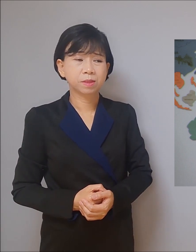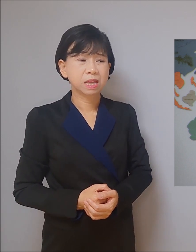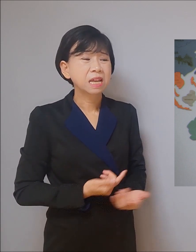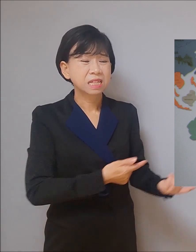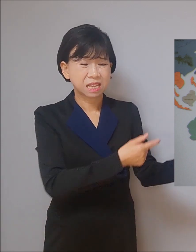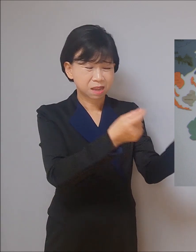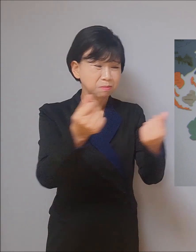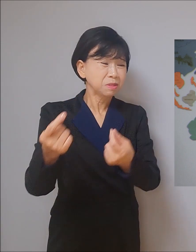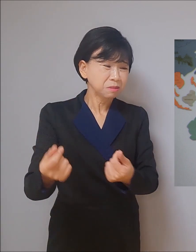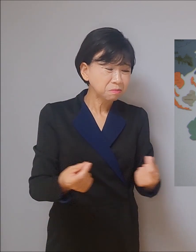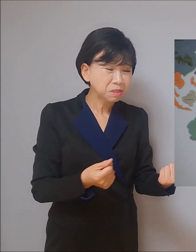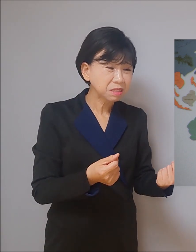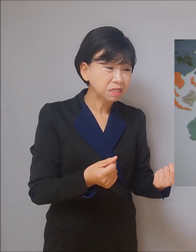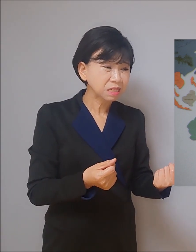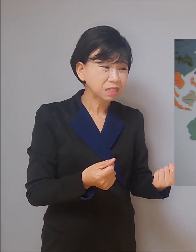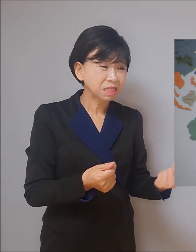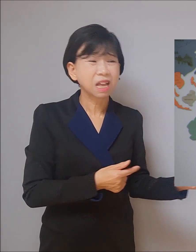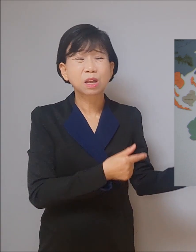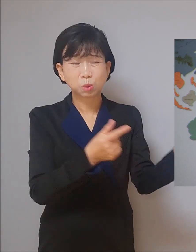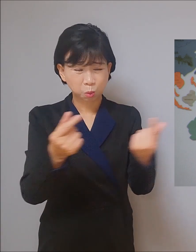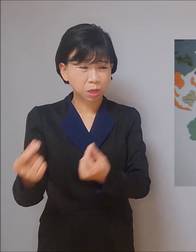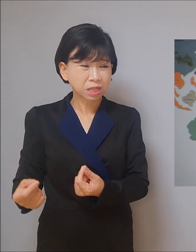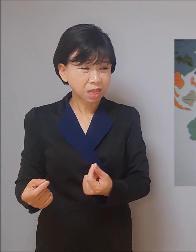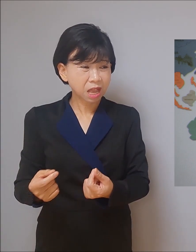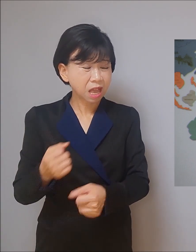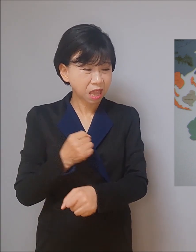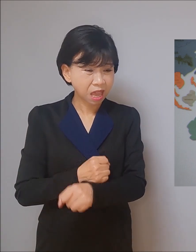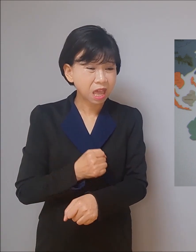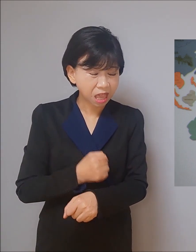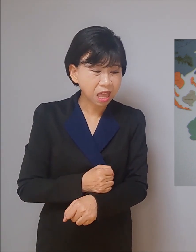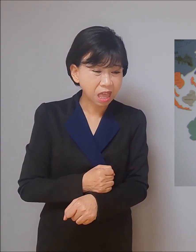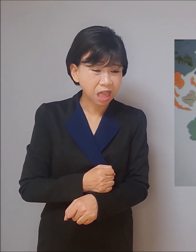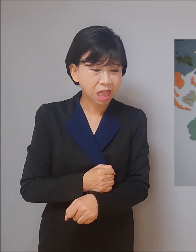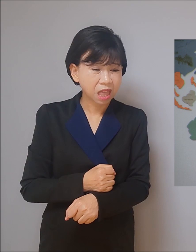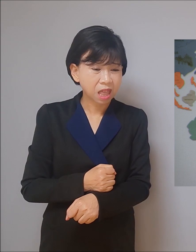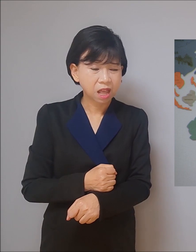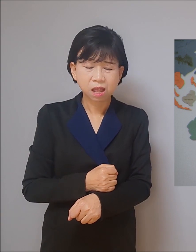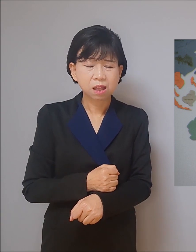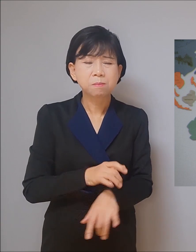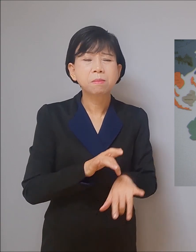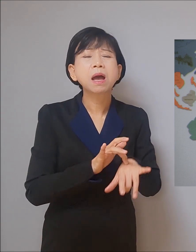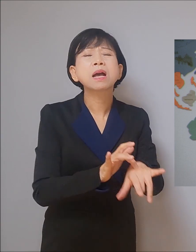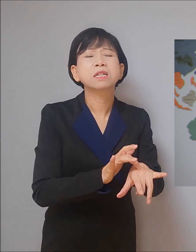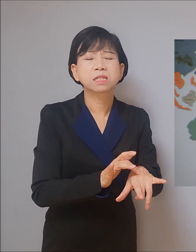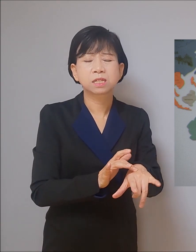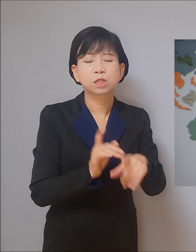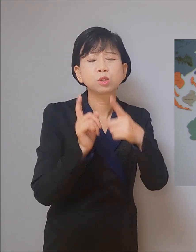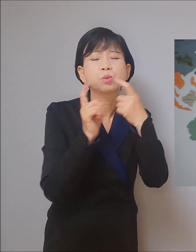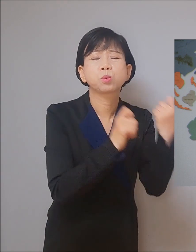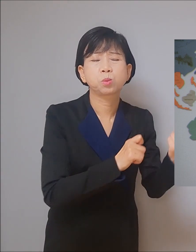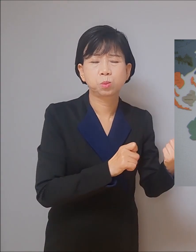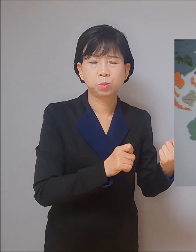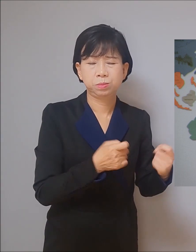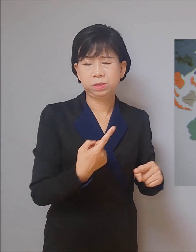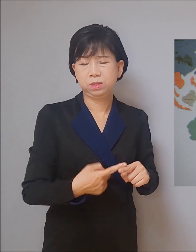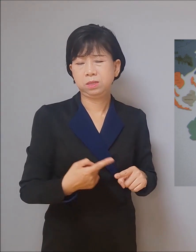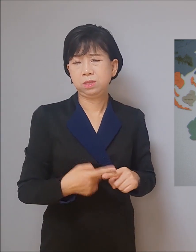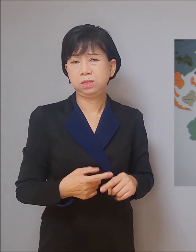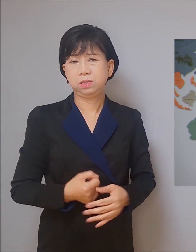속지 마십시오. 다들 그렇게 해요. 여러분, 이건 마귀의 노림수입니다.